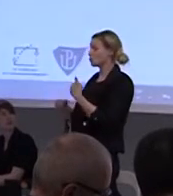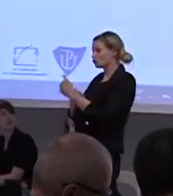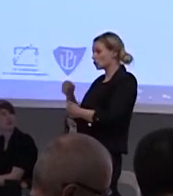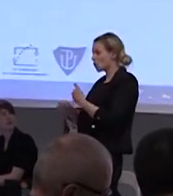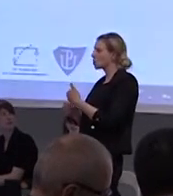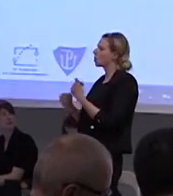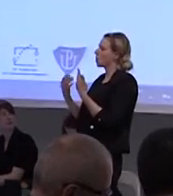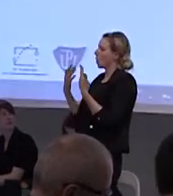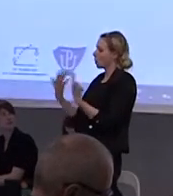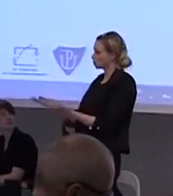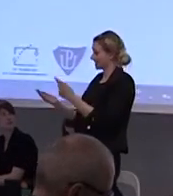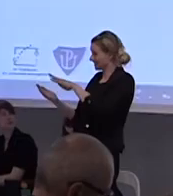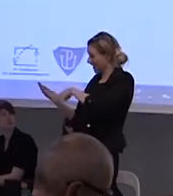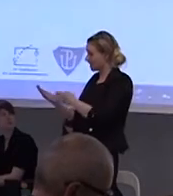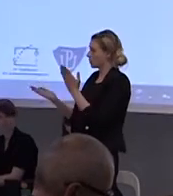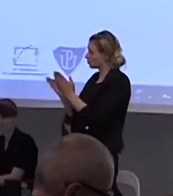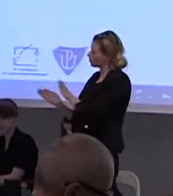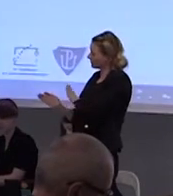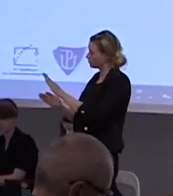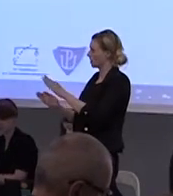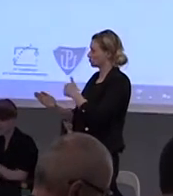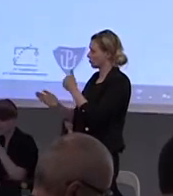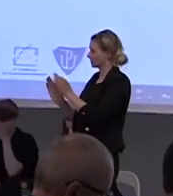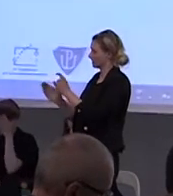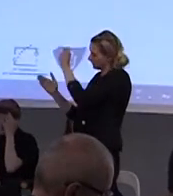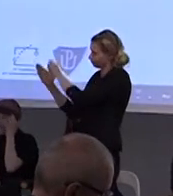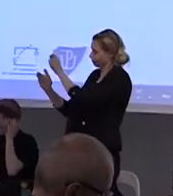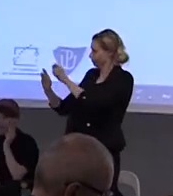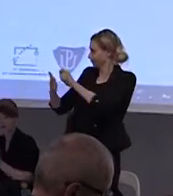speciální školy a od té doby vzdělává všechny děti v běžných školách.